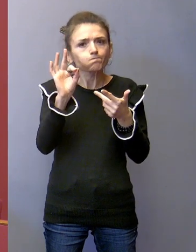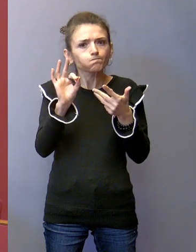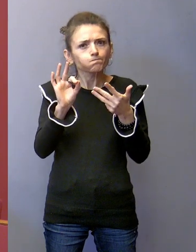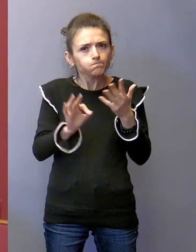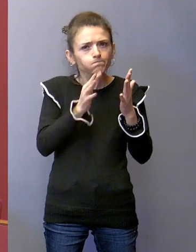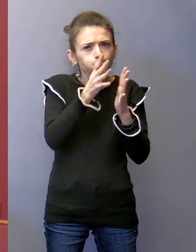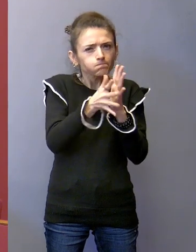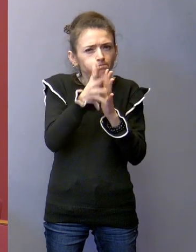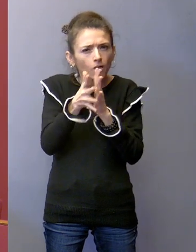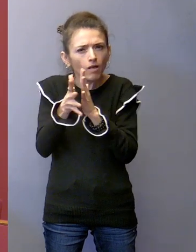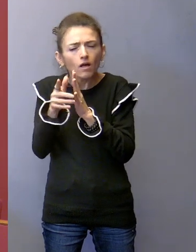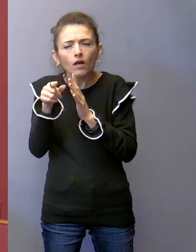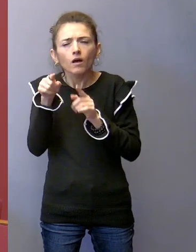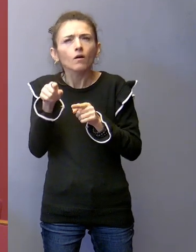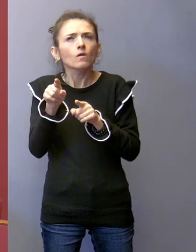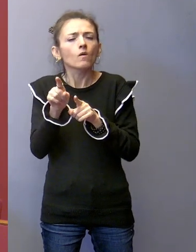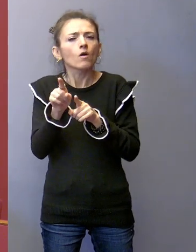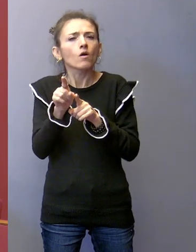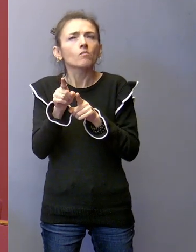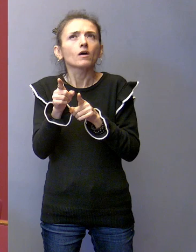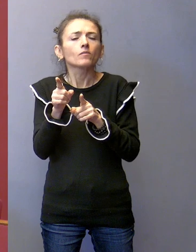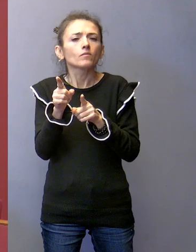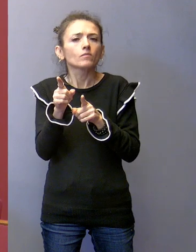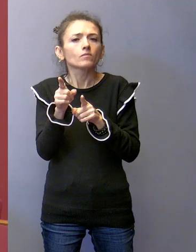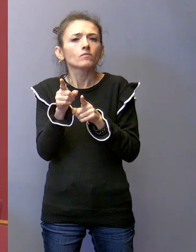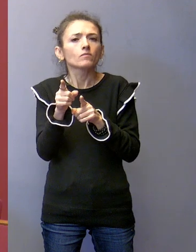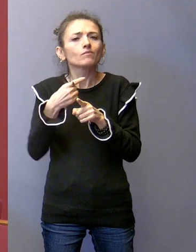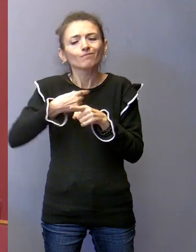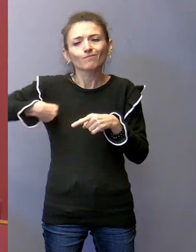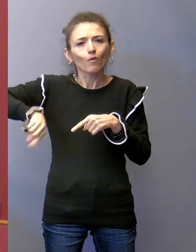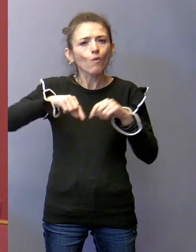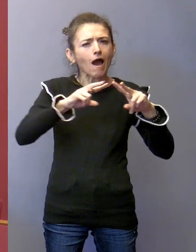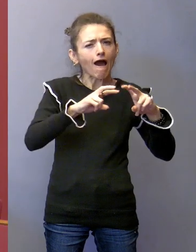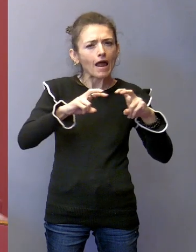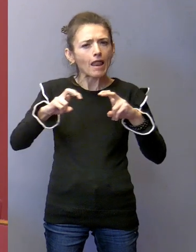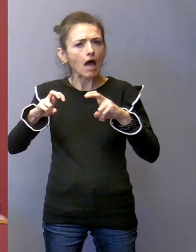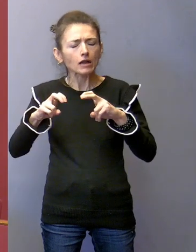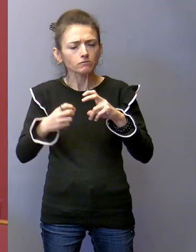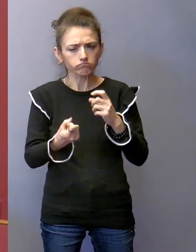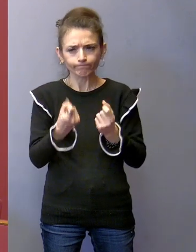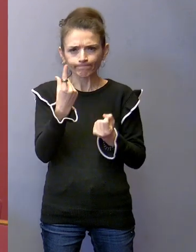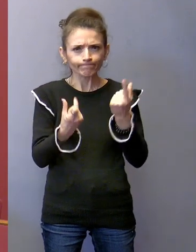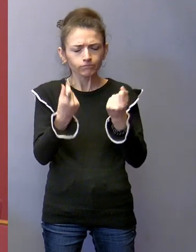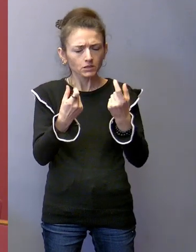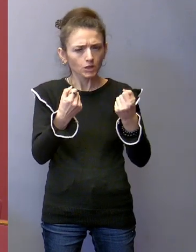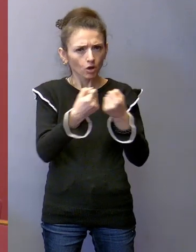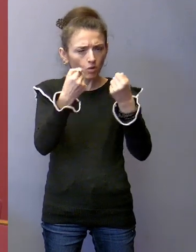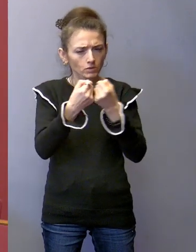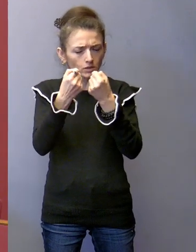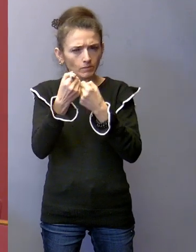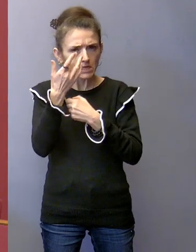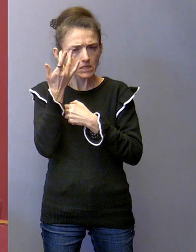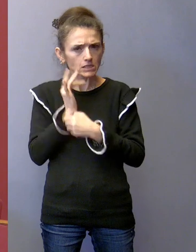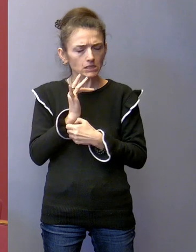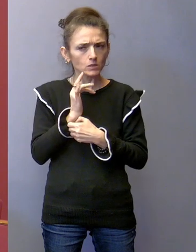ad individuare quelle che anche alla luce diciamo delle nostre analisi sono delle contraddizioni se non addirittura dei rischi per